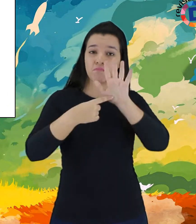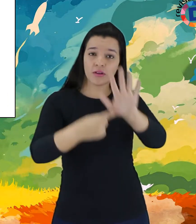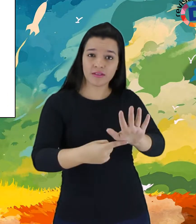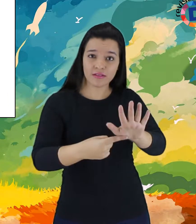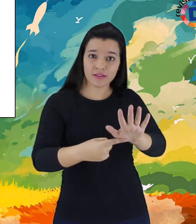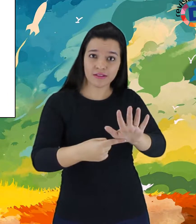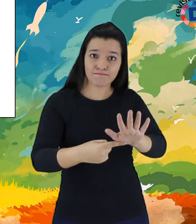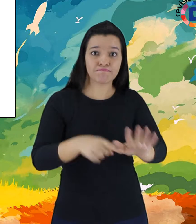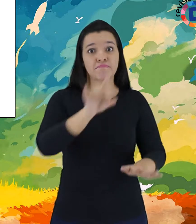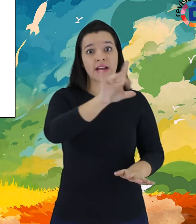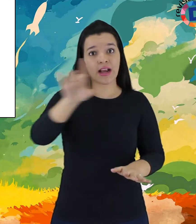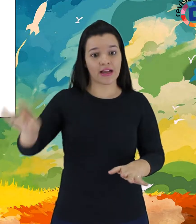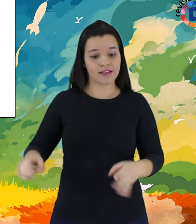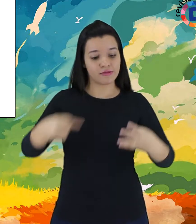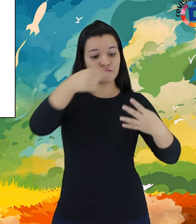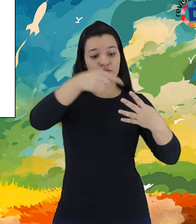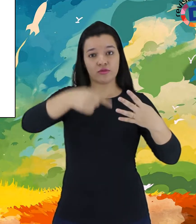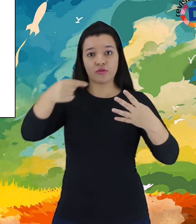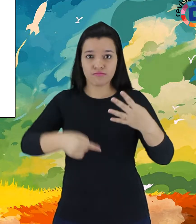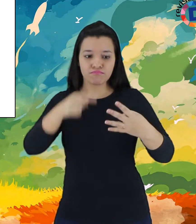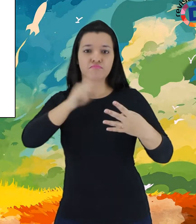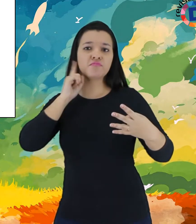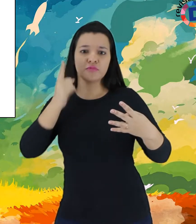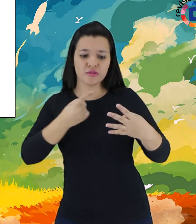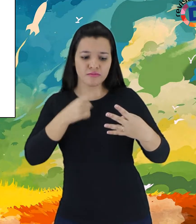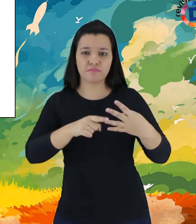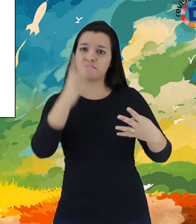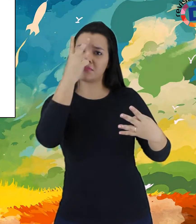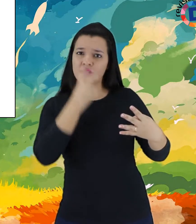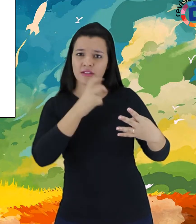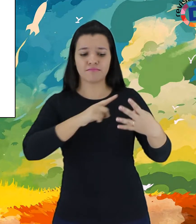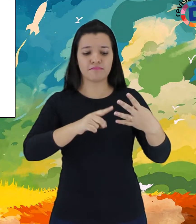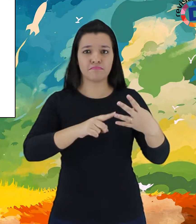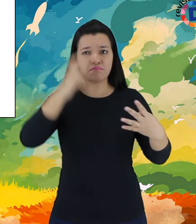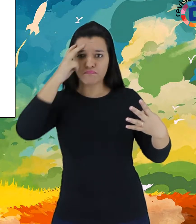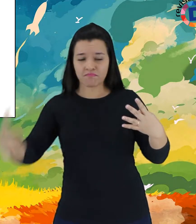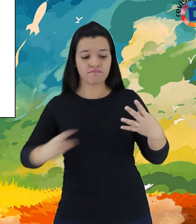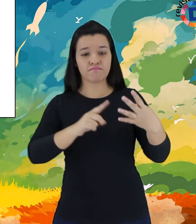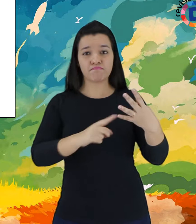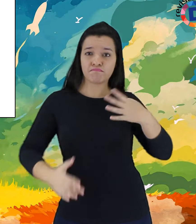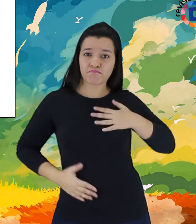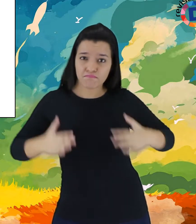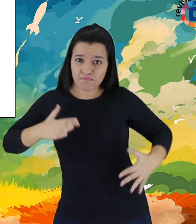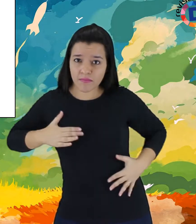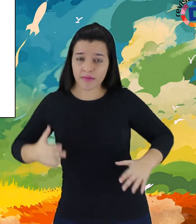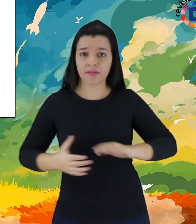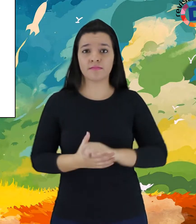uma das quatro deficiências: auditiva, visual, intelectual e física, e